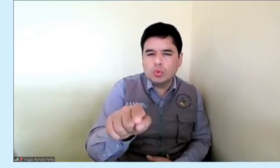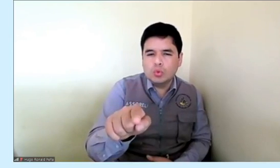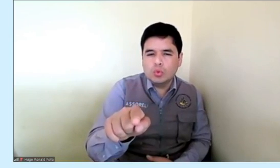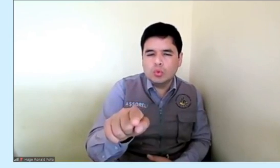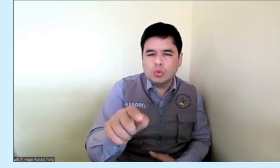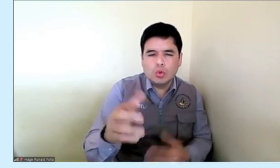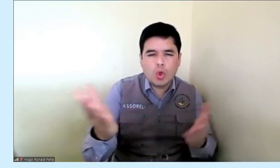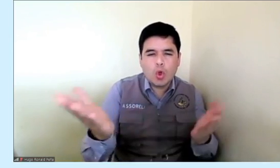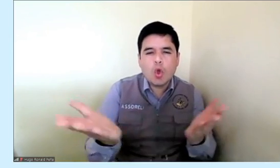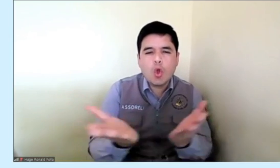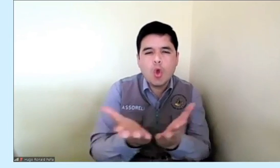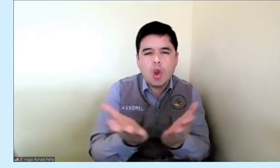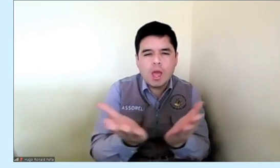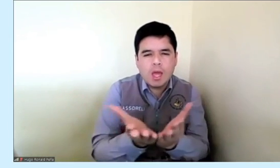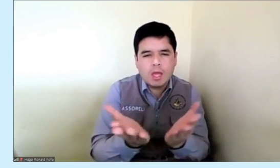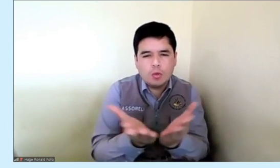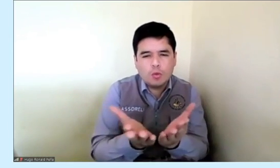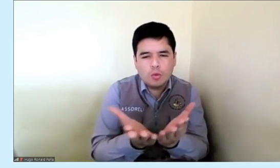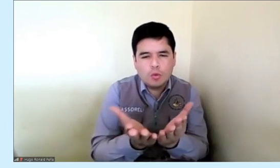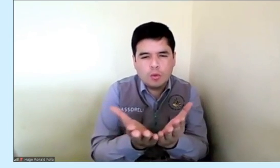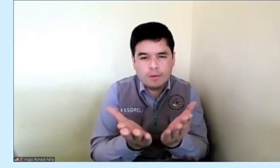¿Dónde está tu colegio?